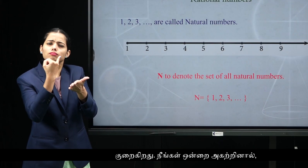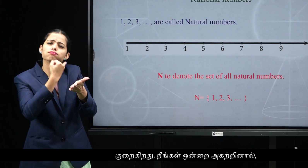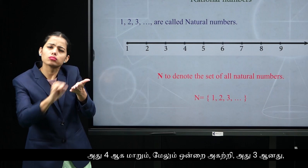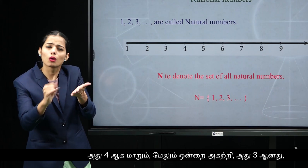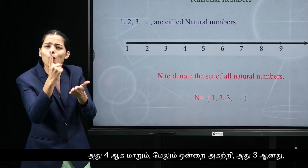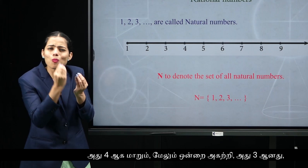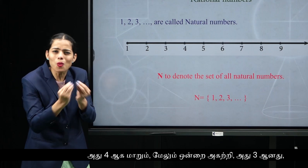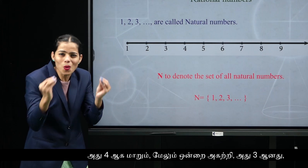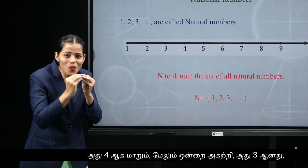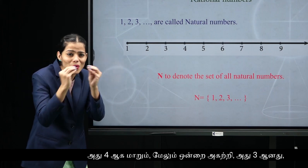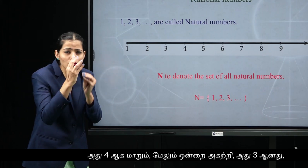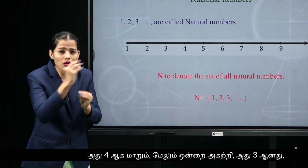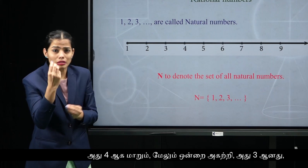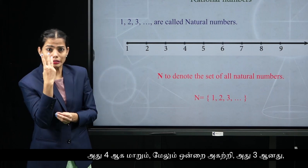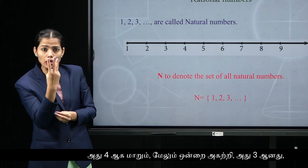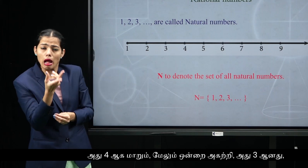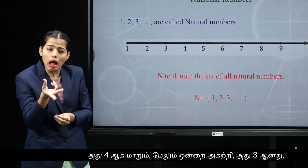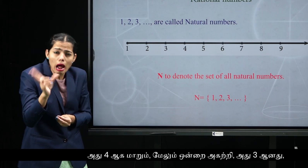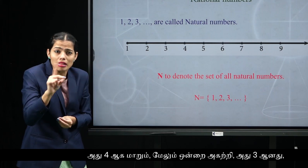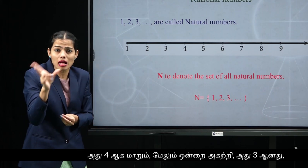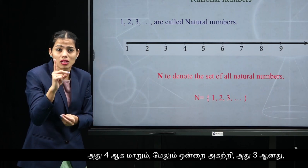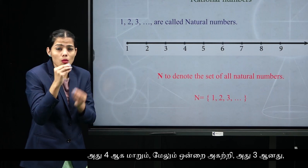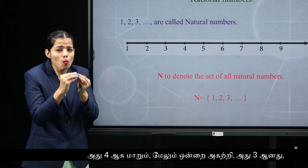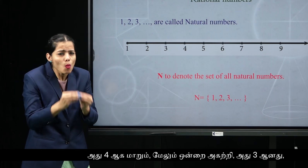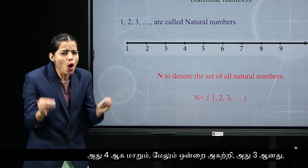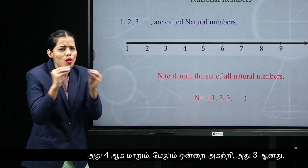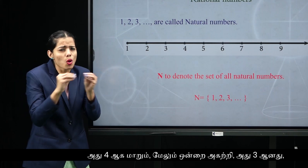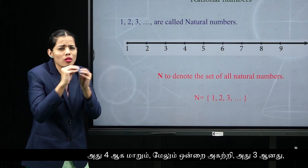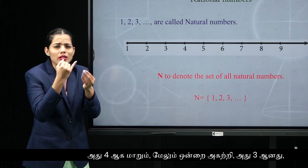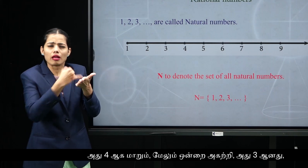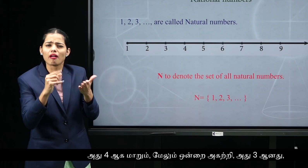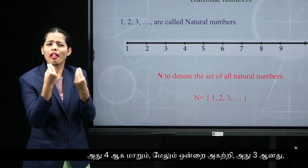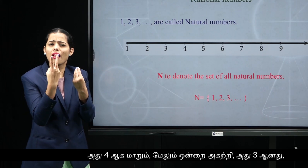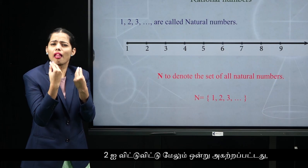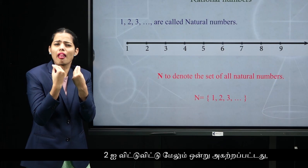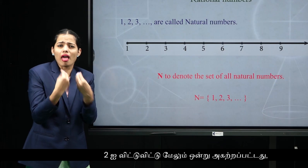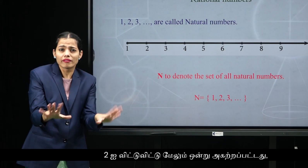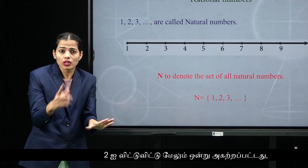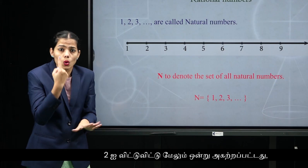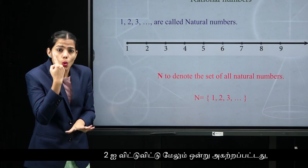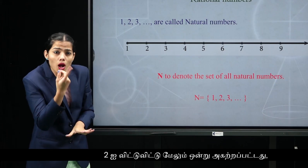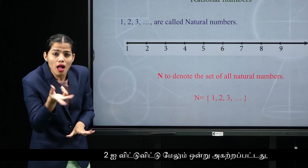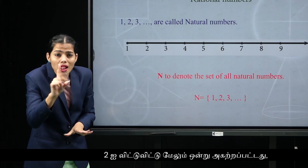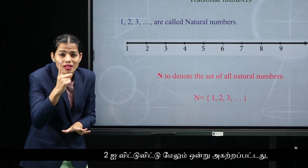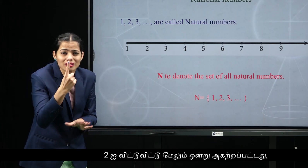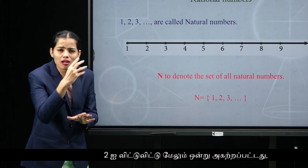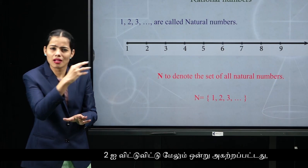ஒன்றை அகற்றி அது 3 ஆனது. 2ஐ விட்டுவிட்டு மேலும் ஒன்று அகற்றப்பட்டது. மீண்டும் ஒன்றை